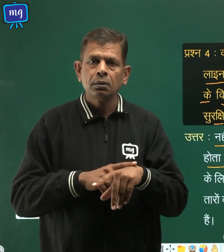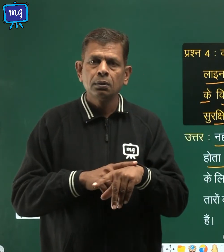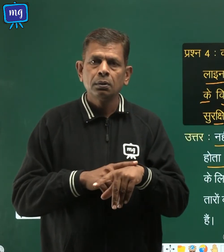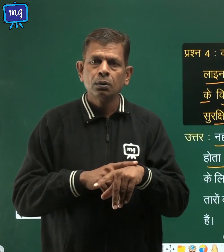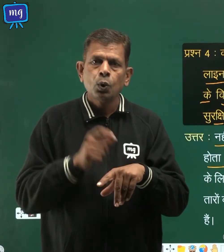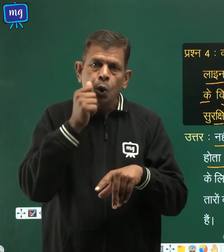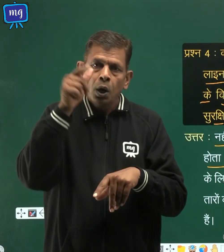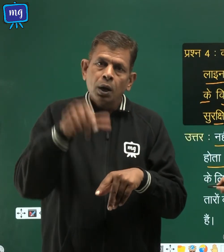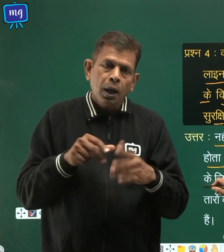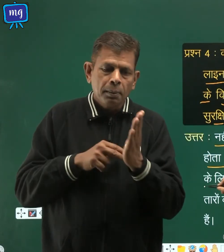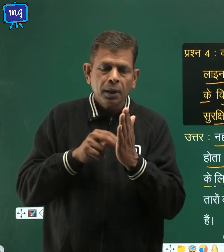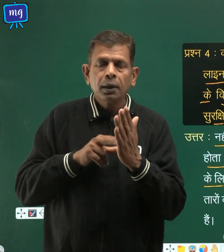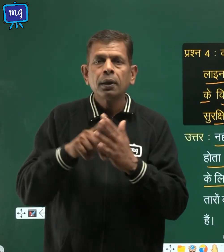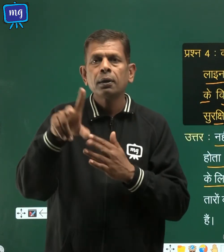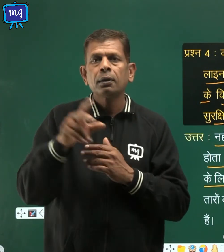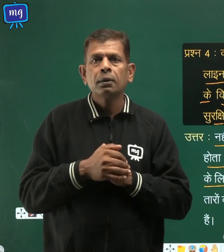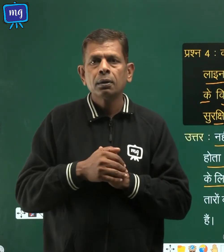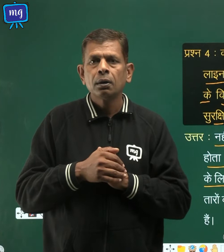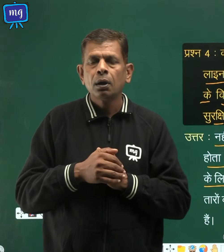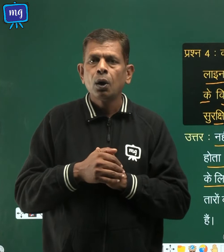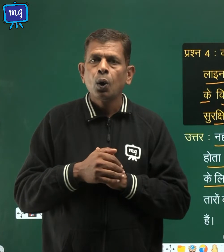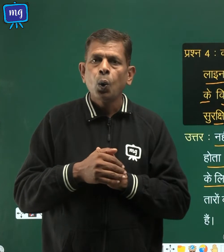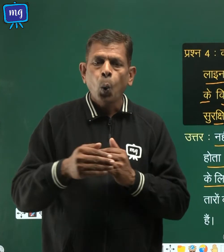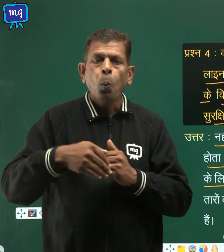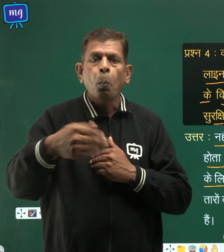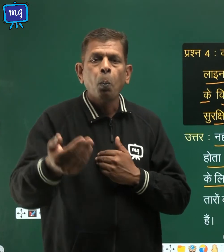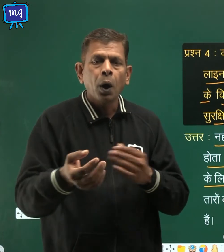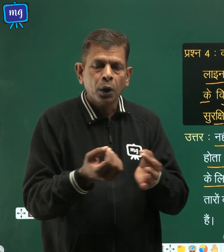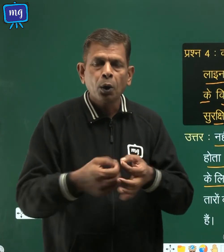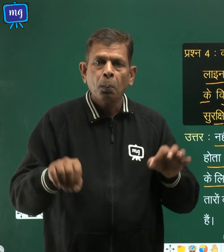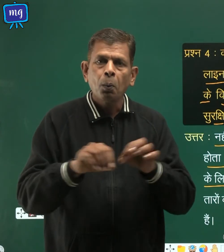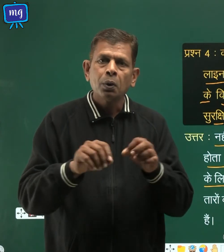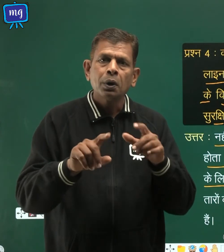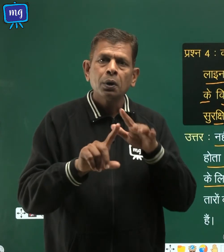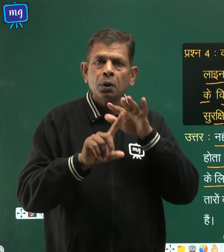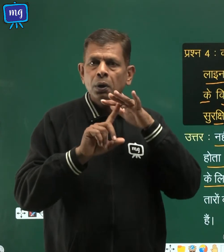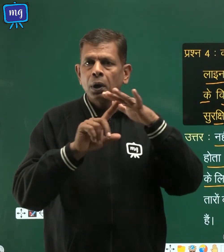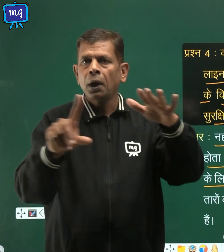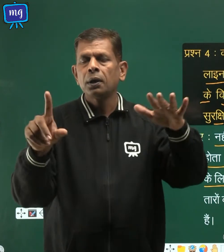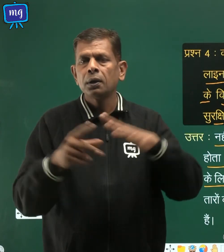लाइनमैन के लिए बाहरी मुख्य लाइन के